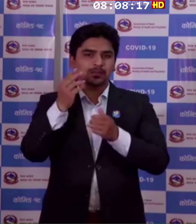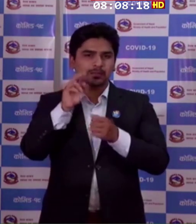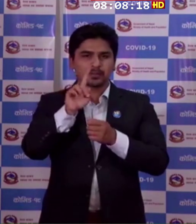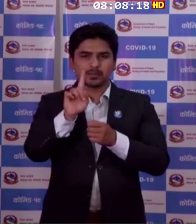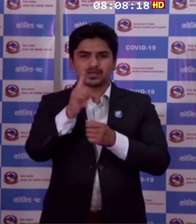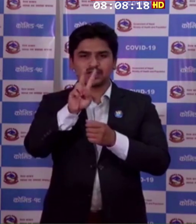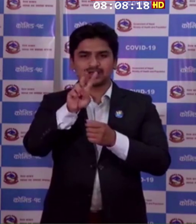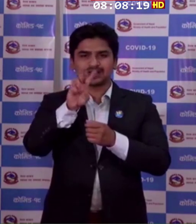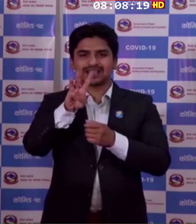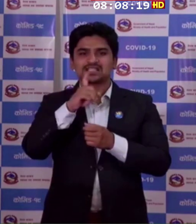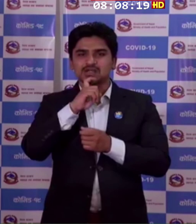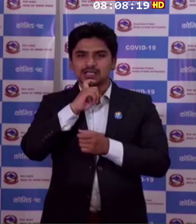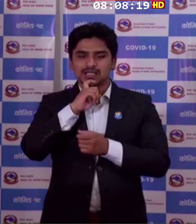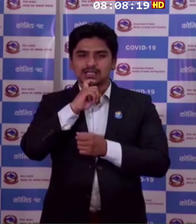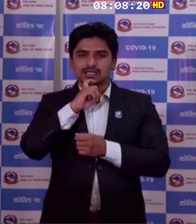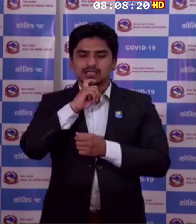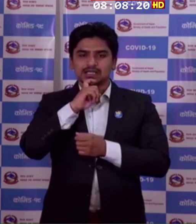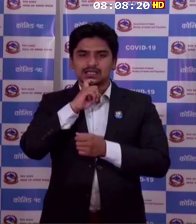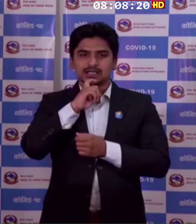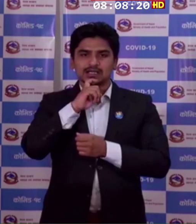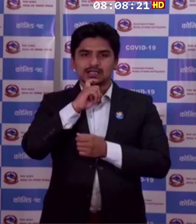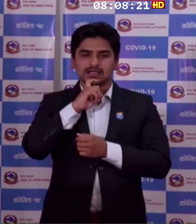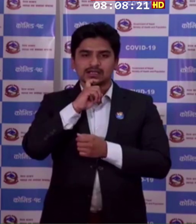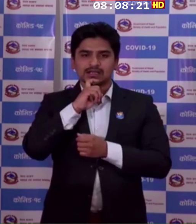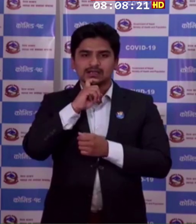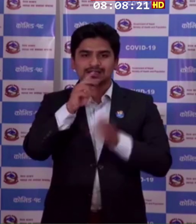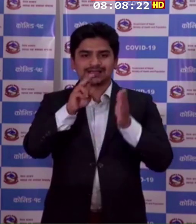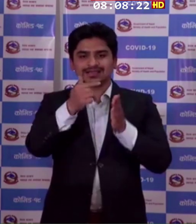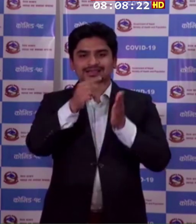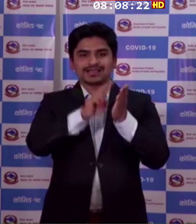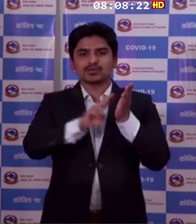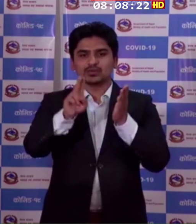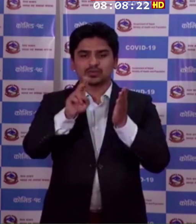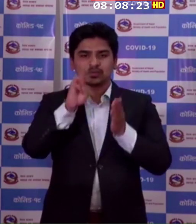366 आइसोलेसनमा 320 जना रहेका छन्।